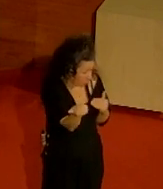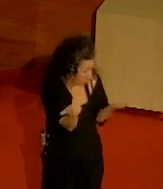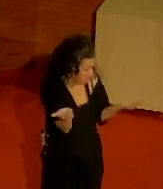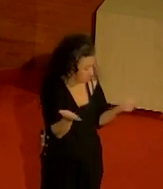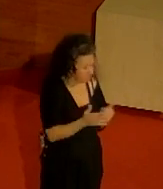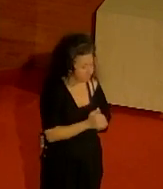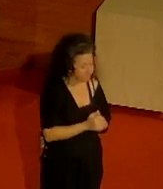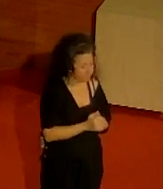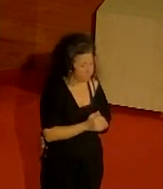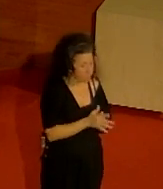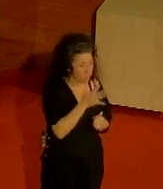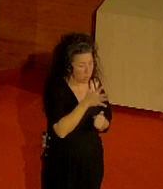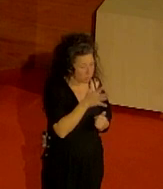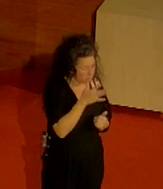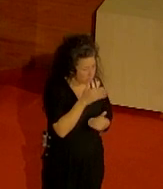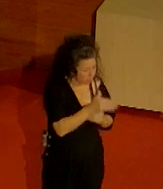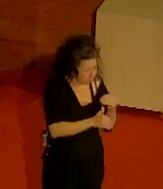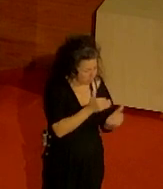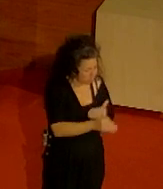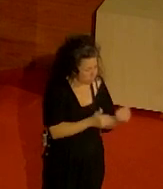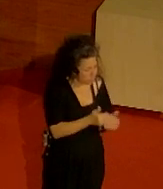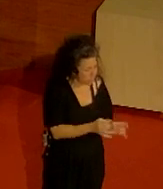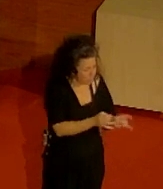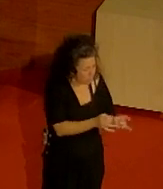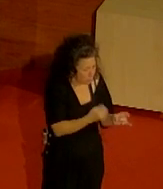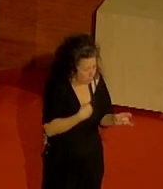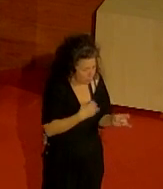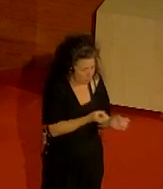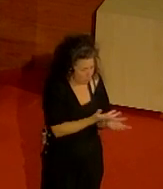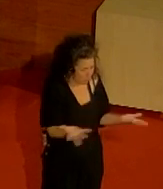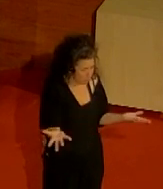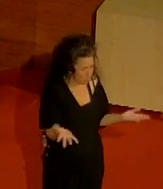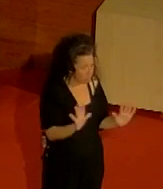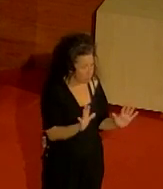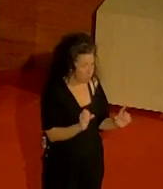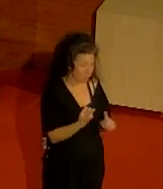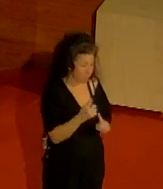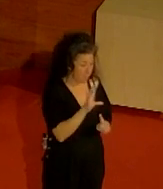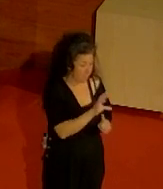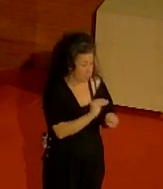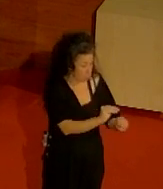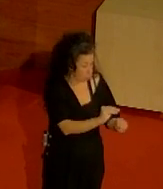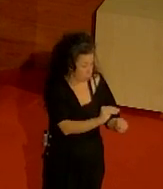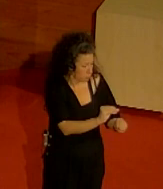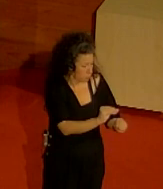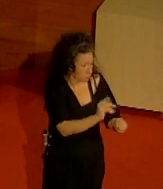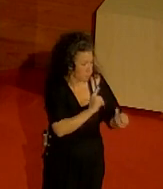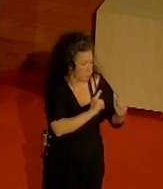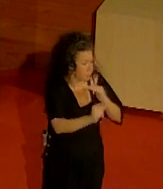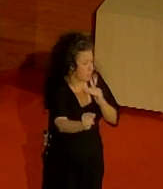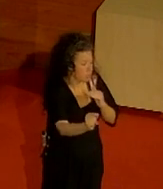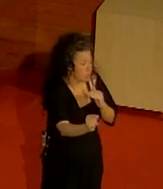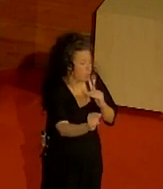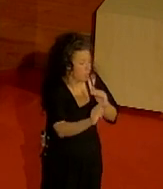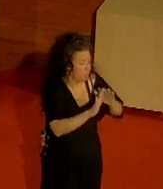están pasando por el mismo proceso que las otras, pero primero, no han podido salir del país o no han querido, la mayoría de las veces no han podido.